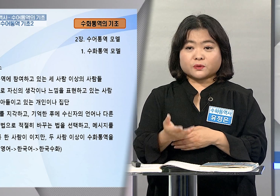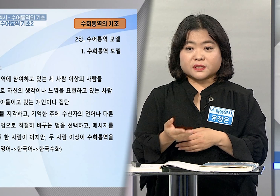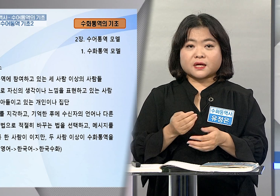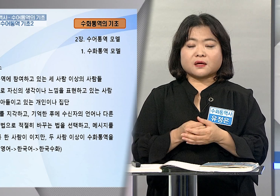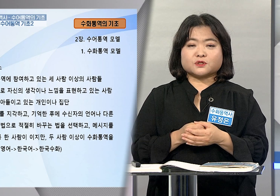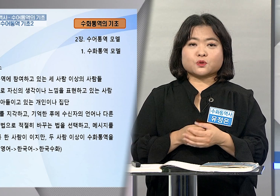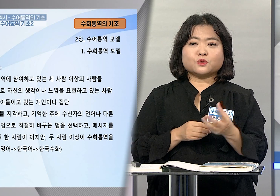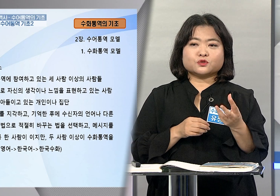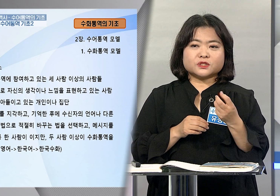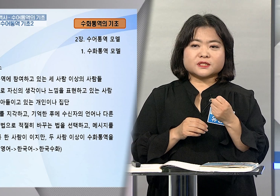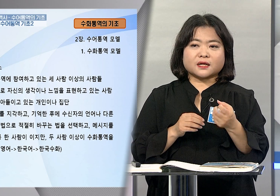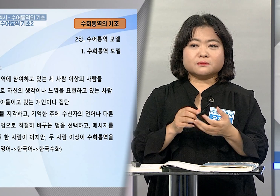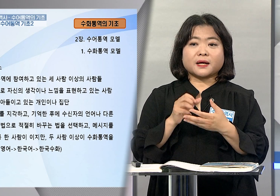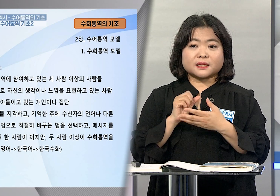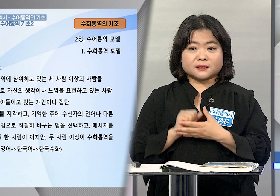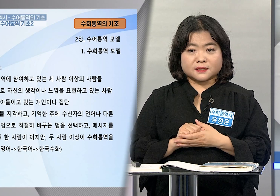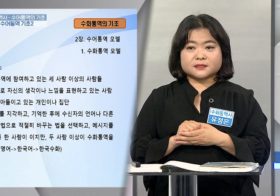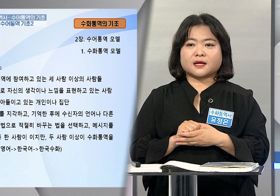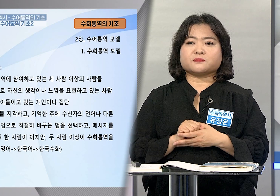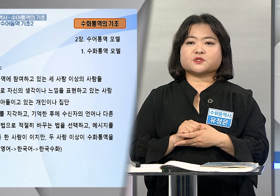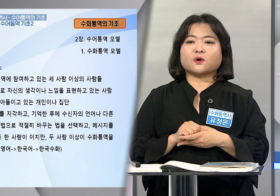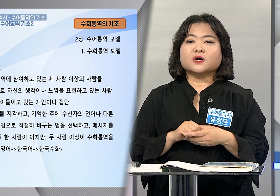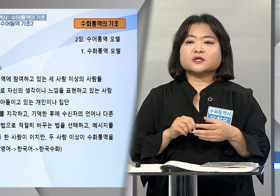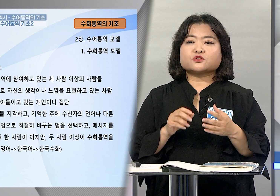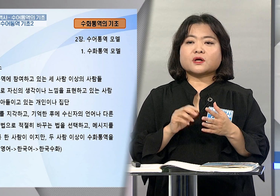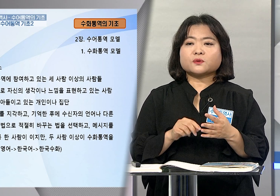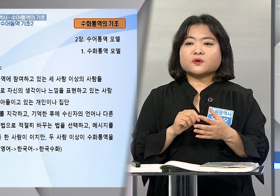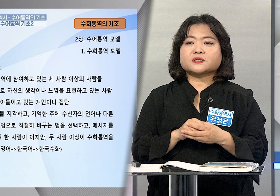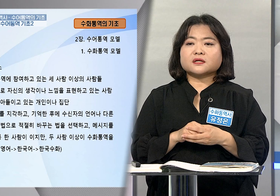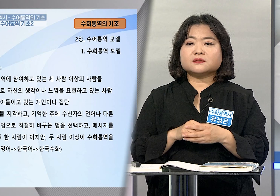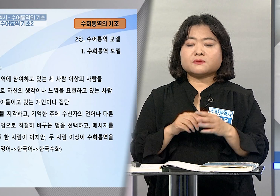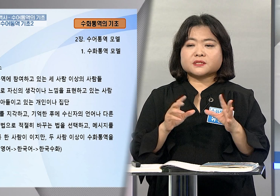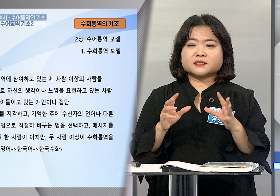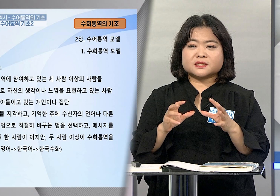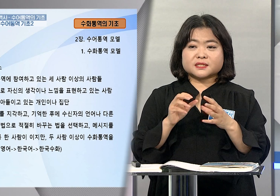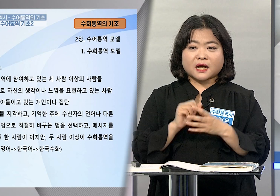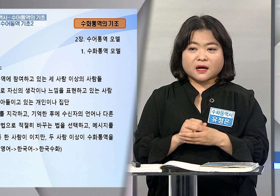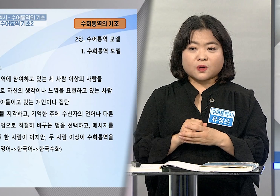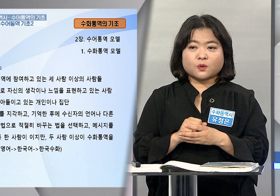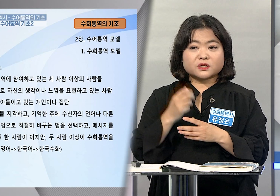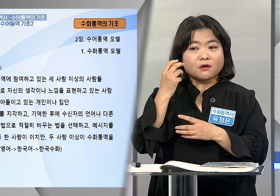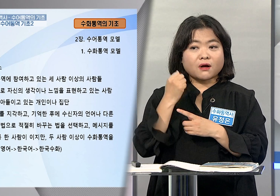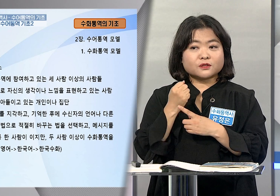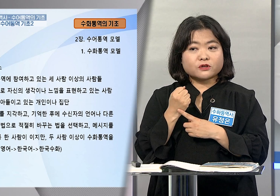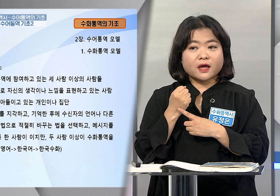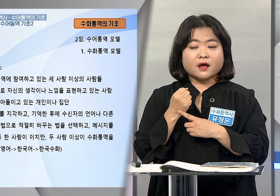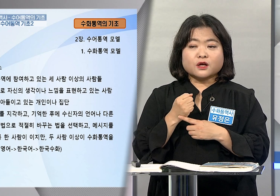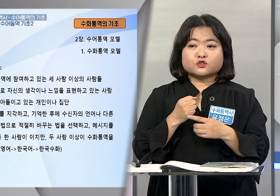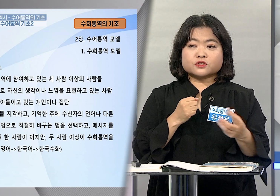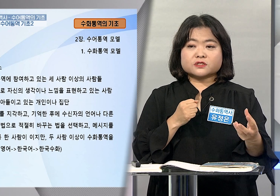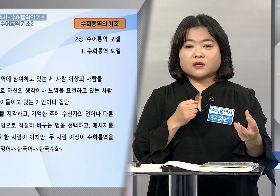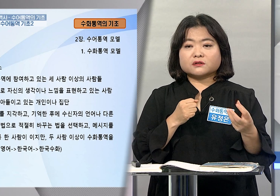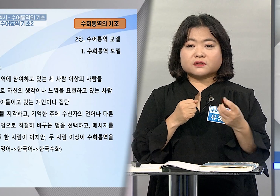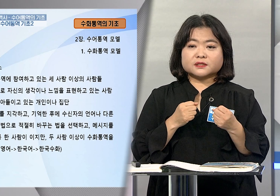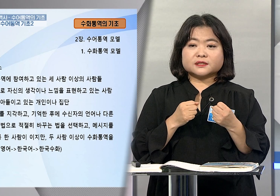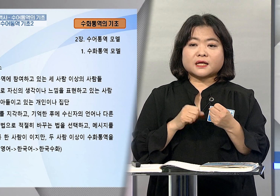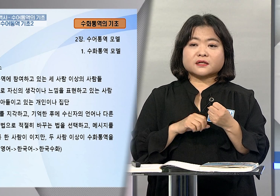있는 사람이죠. 수신자는 받아들이는 사람이죠. 그래서 수화 통역사는 메시지를 지각하고 기억한 후에 수신자의 언어를 다른